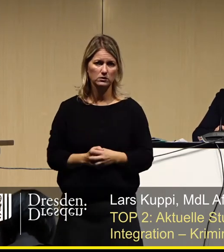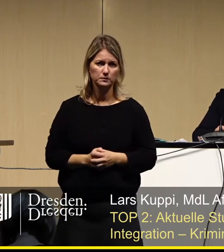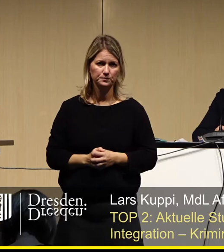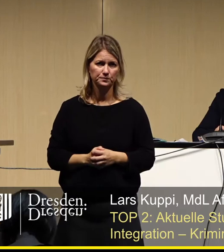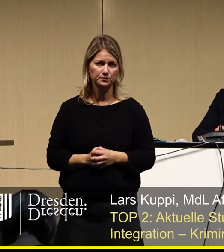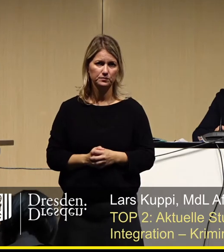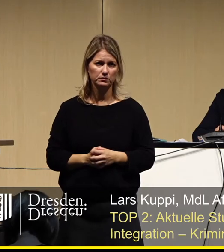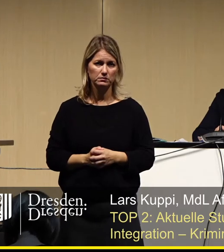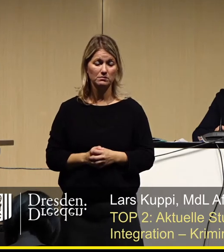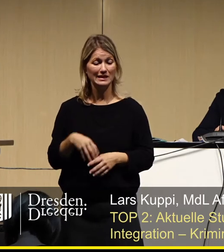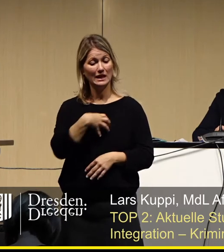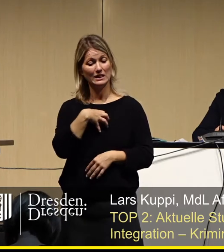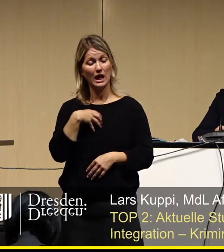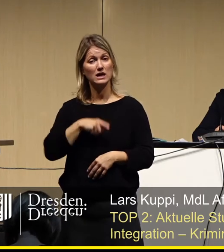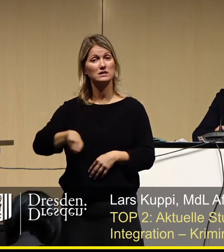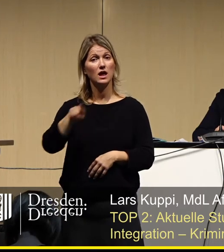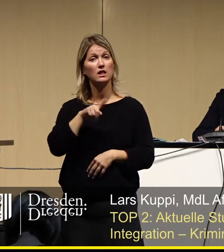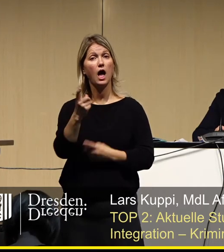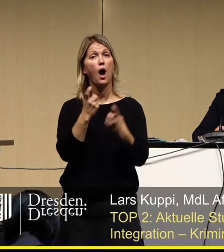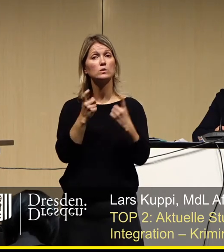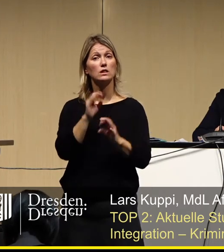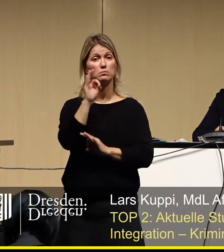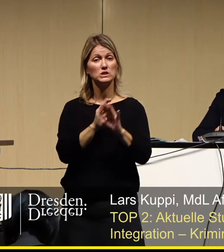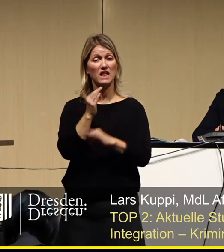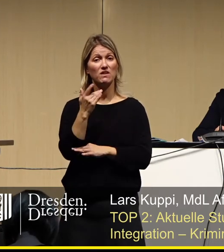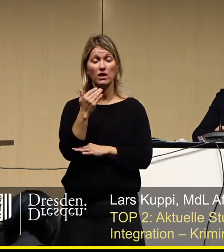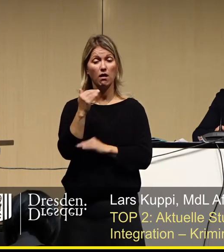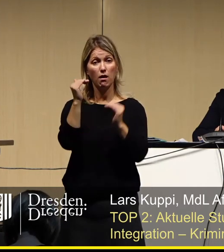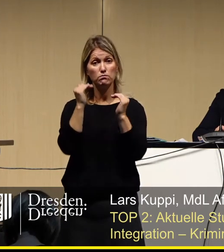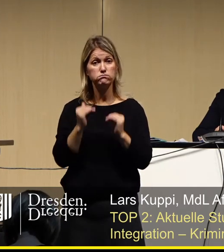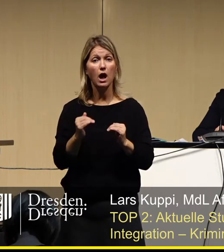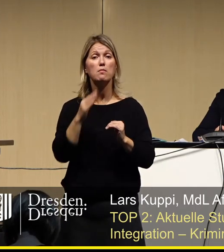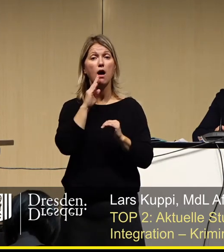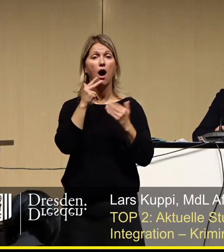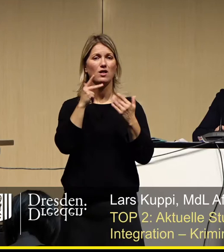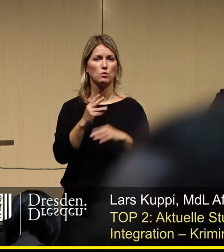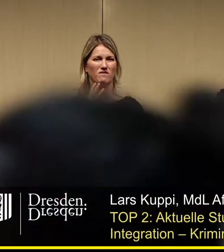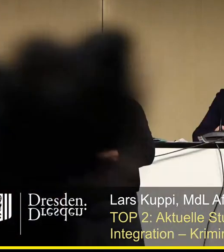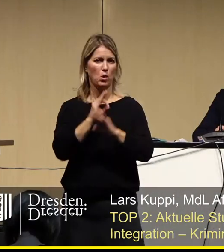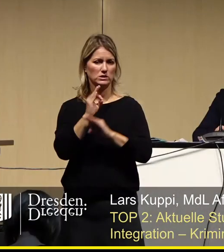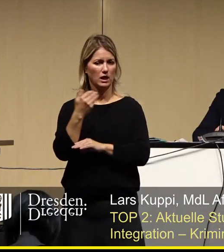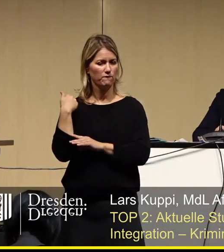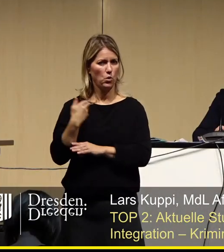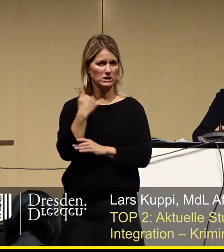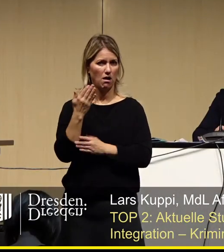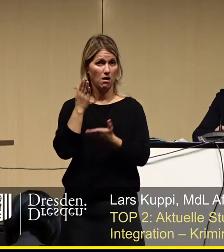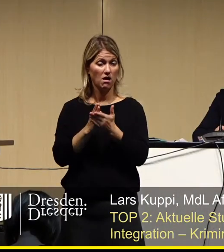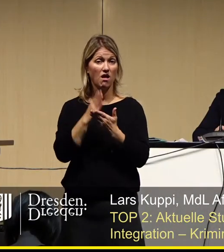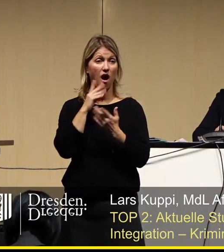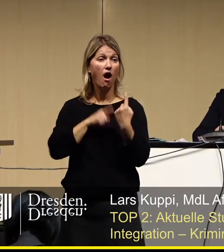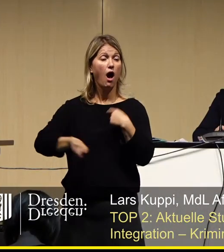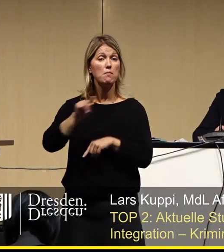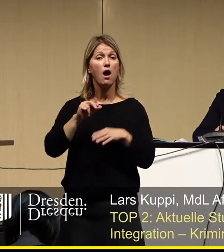Obwohl der Ausländeranteil in Dresden Ende 2019 nur 8,4% betrug, hatten 28,7%